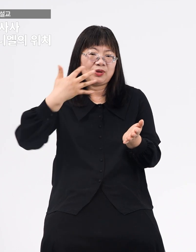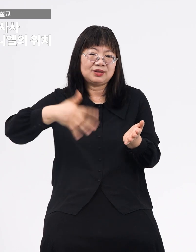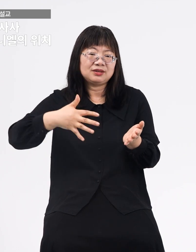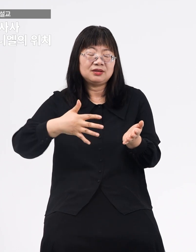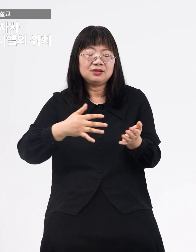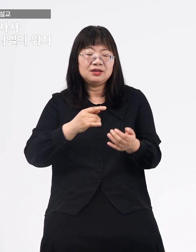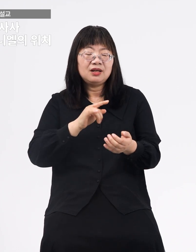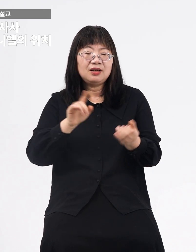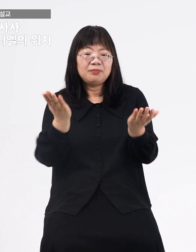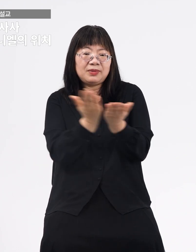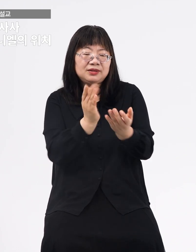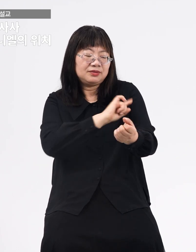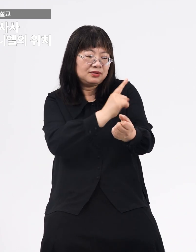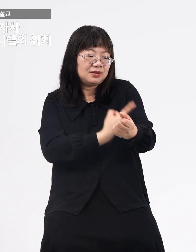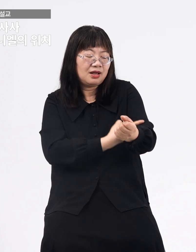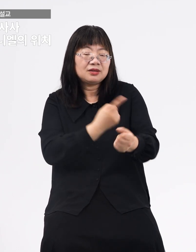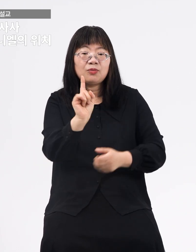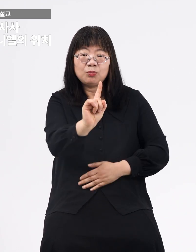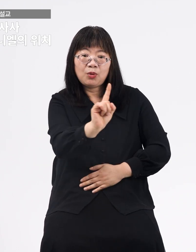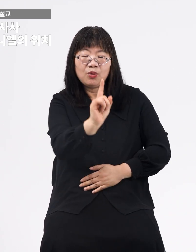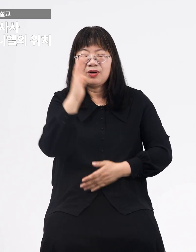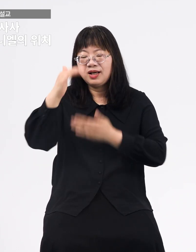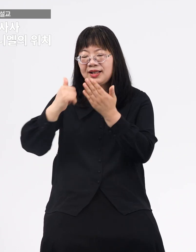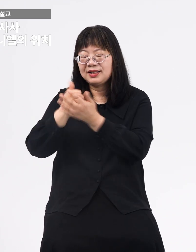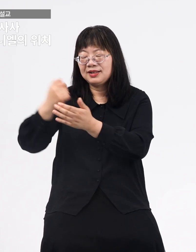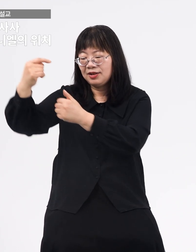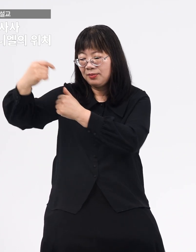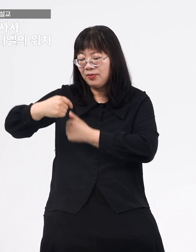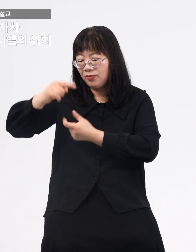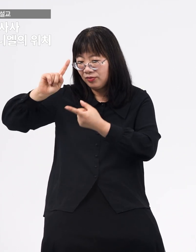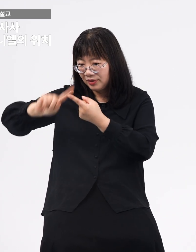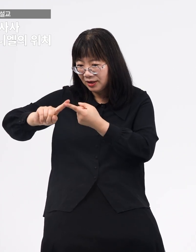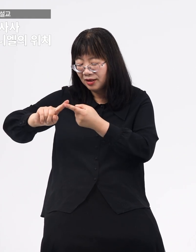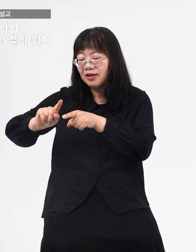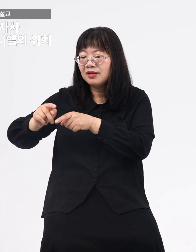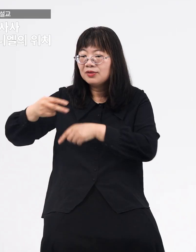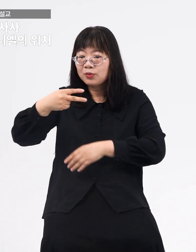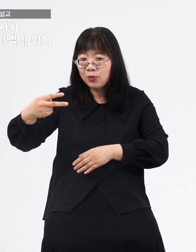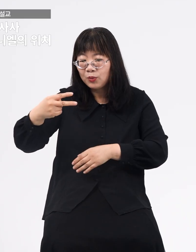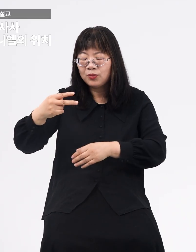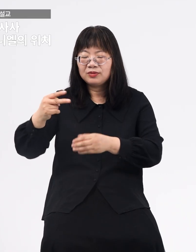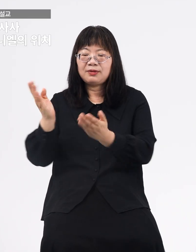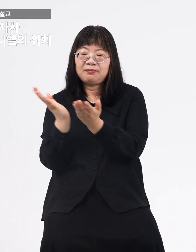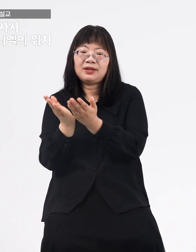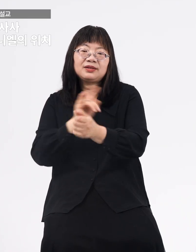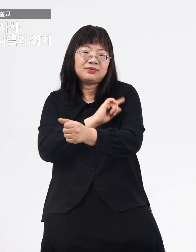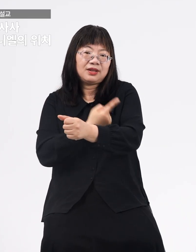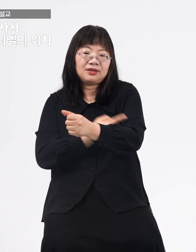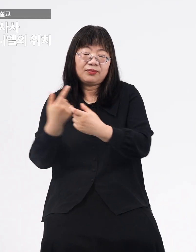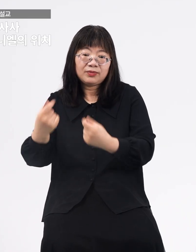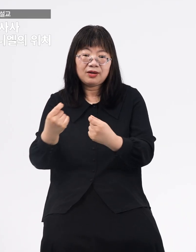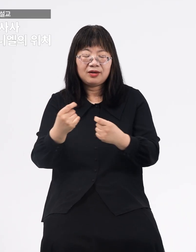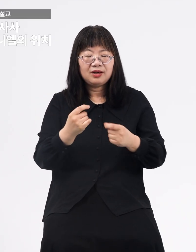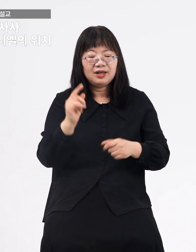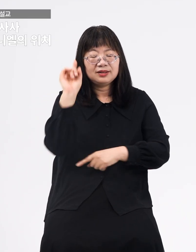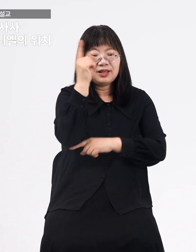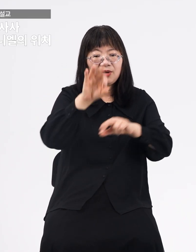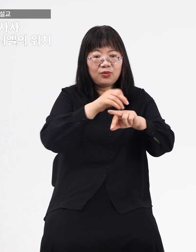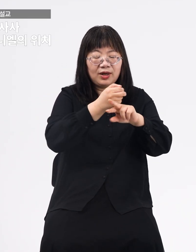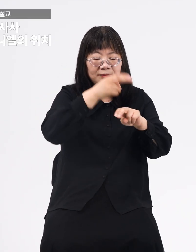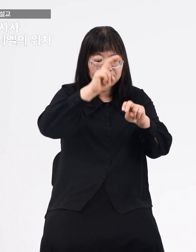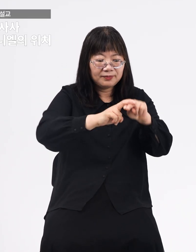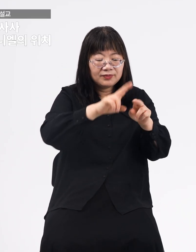자격인데요? 하나님의 명령이 자격이에요. 다윗이 세워질 때도 본문을 잘 보세요.